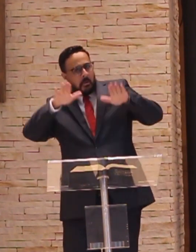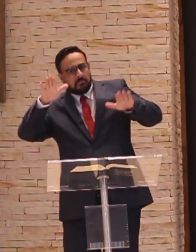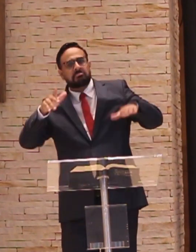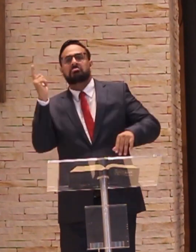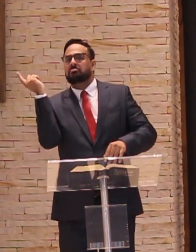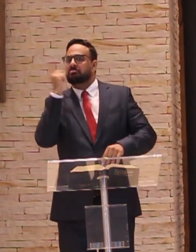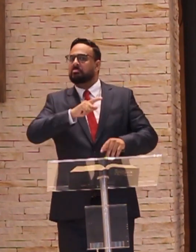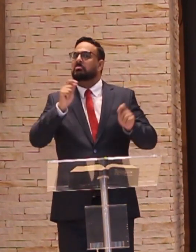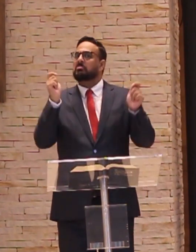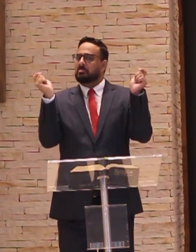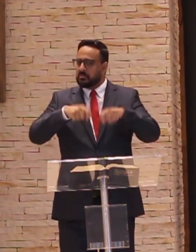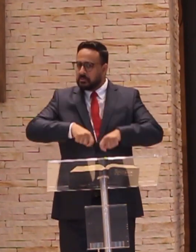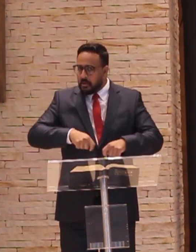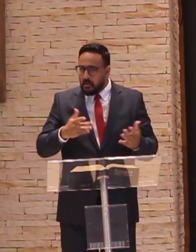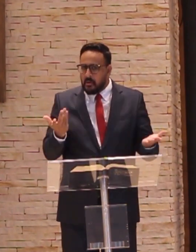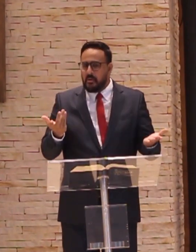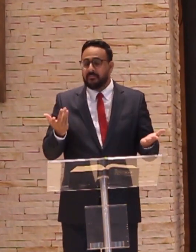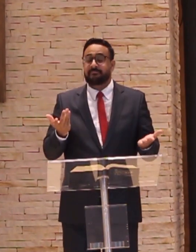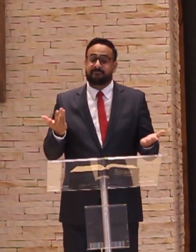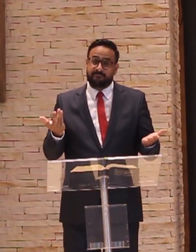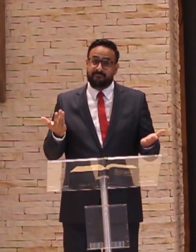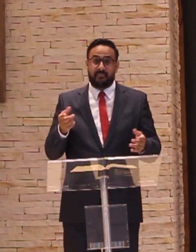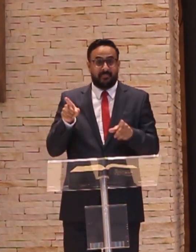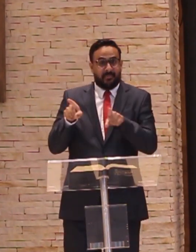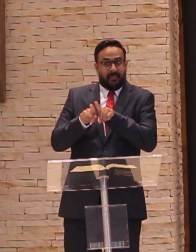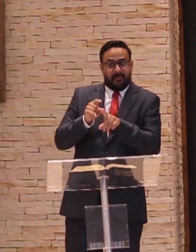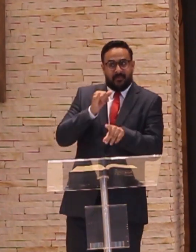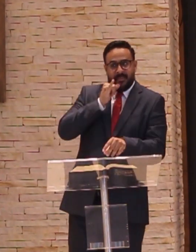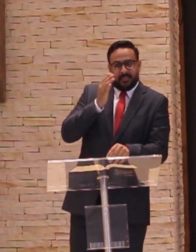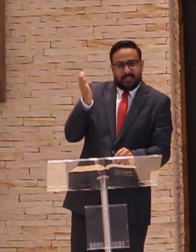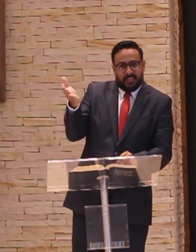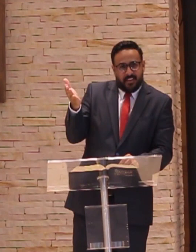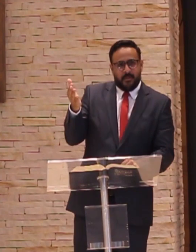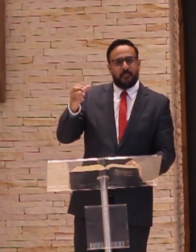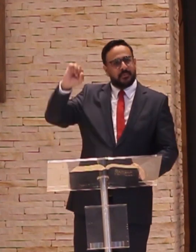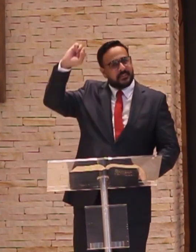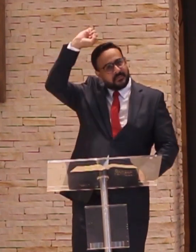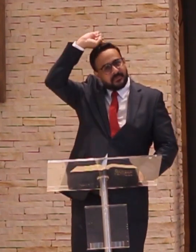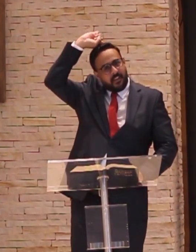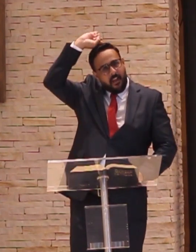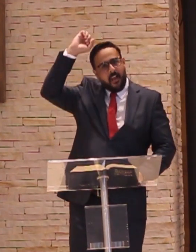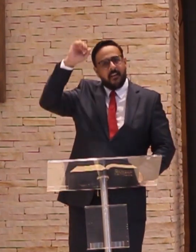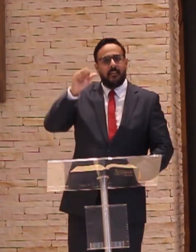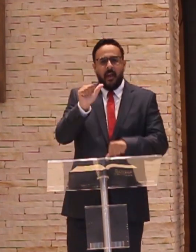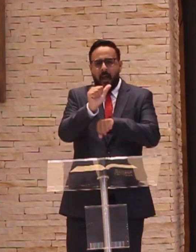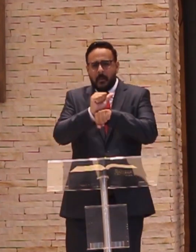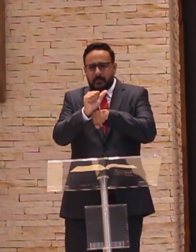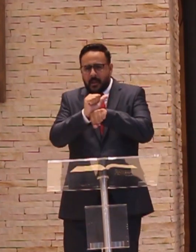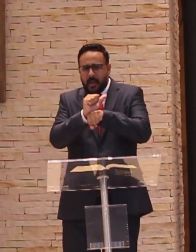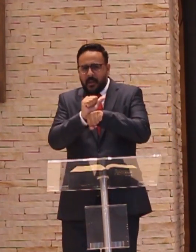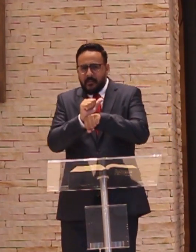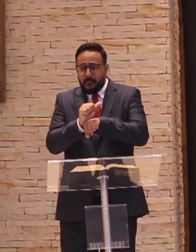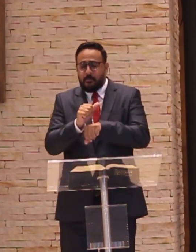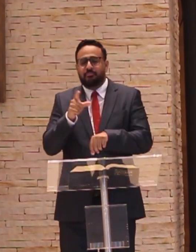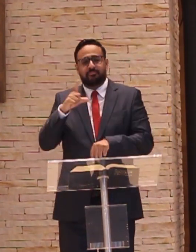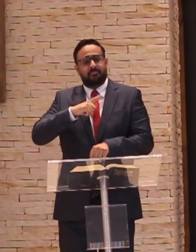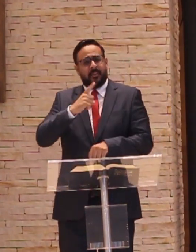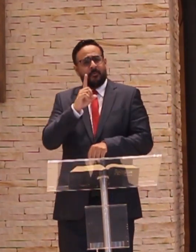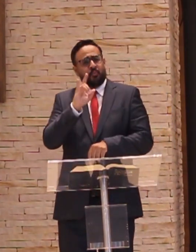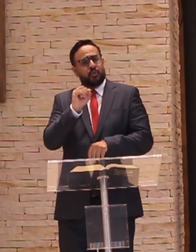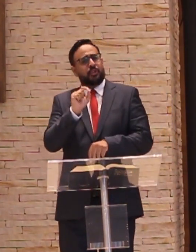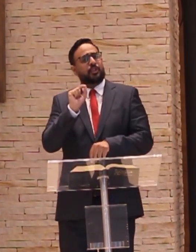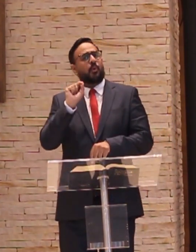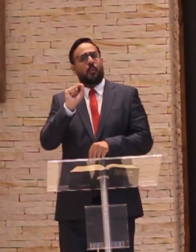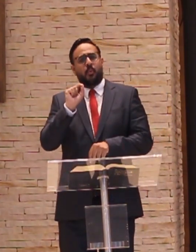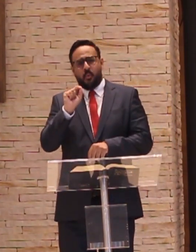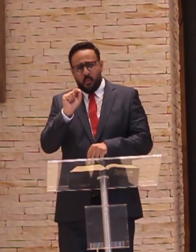impossível. Claro que pode ser que alguém engravide, mas é muito difícil. Então a gente entra de novo na história